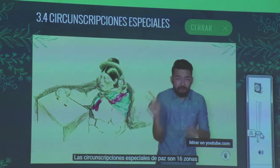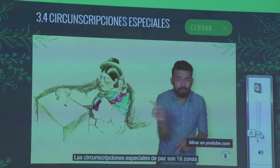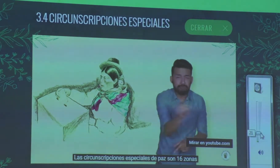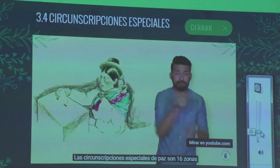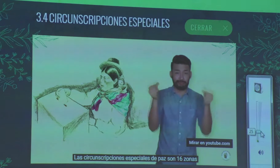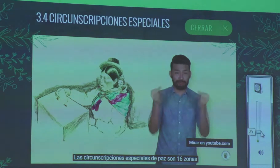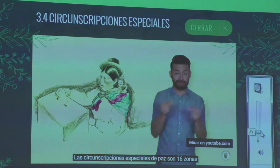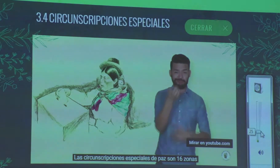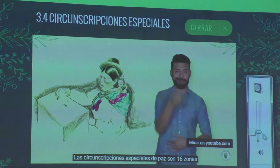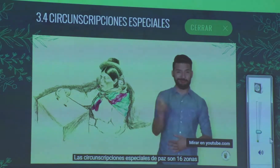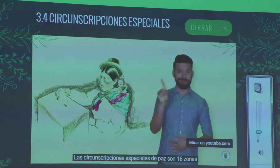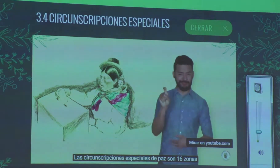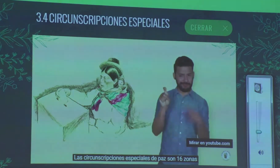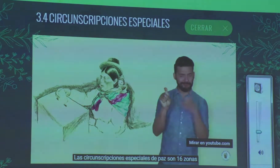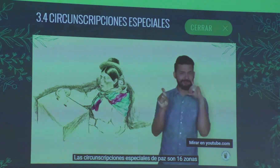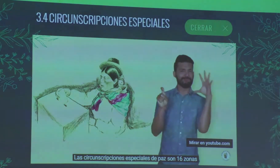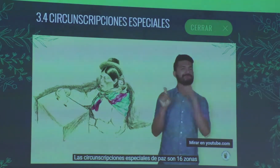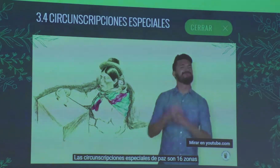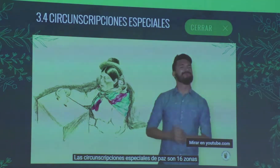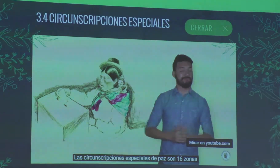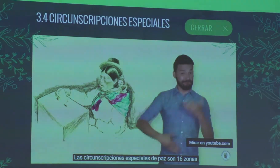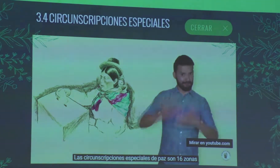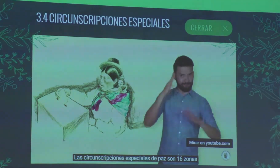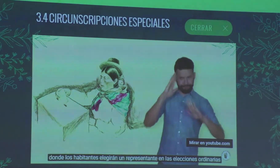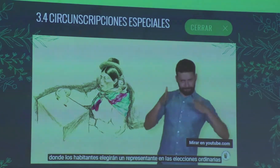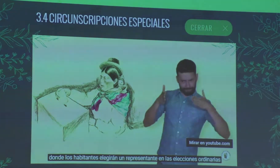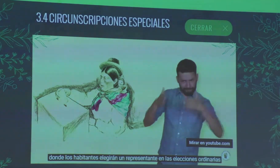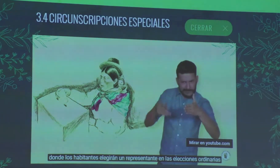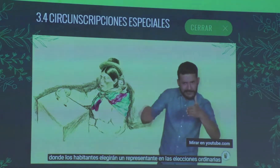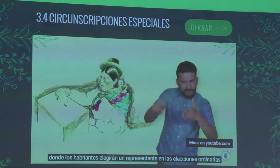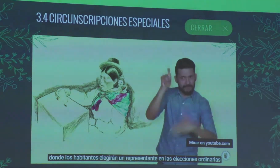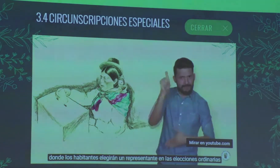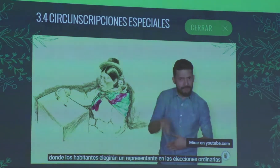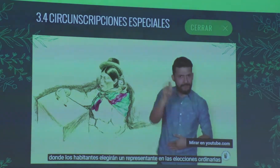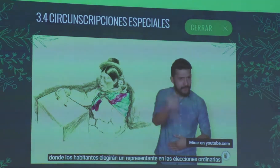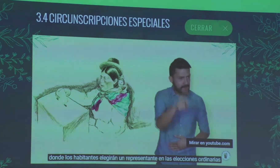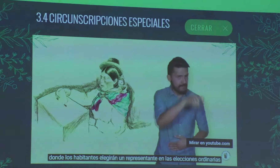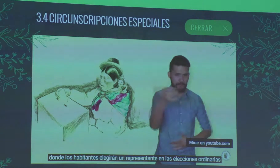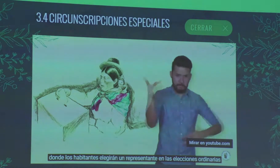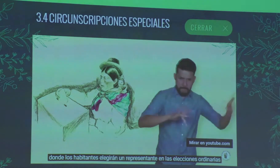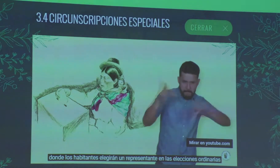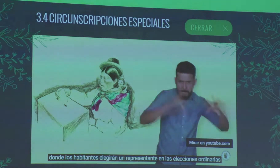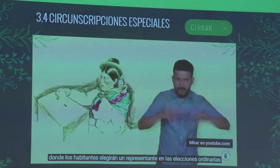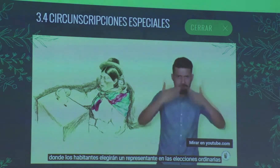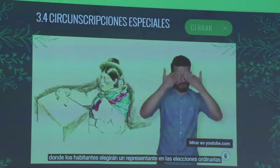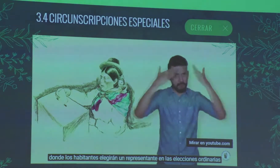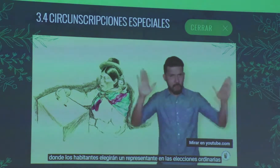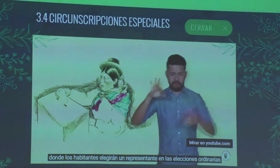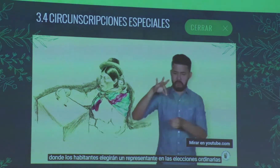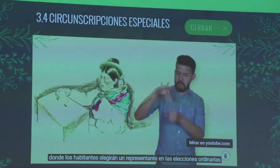Las circunscripciones especiales de paz son 16 zonas donde los habitantes elegirán un representante en las